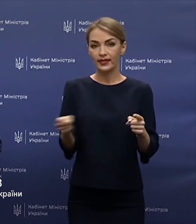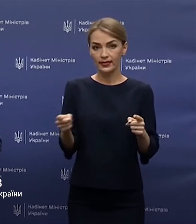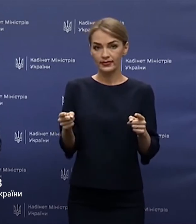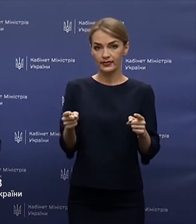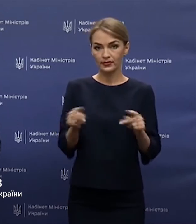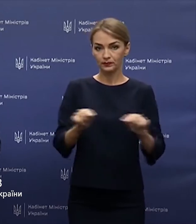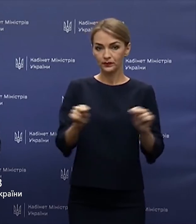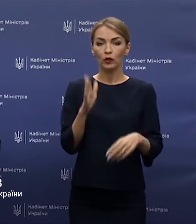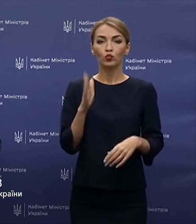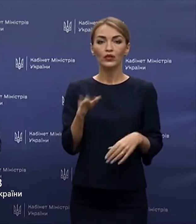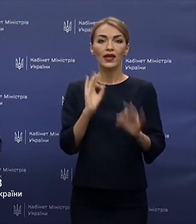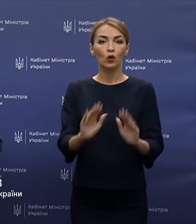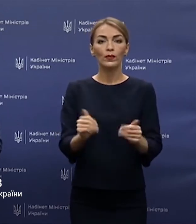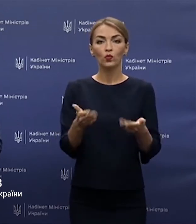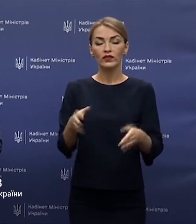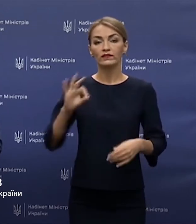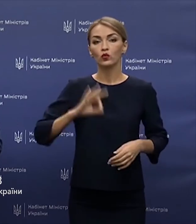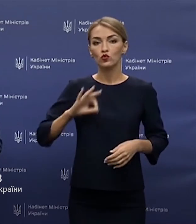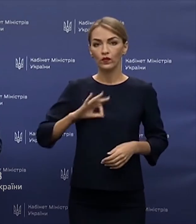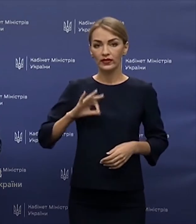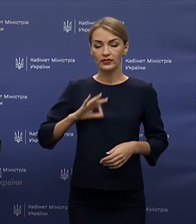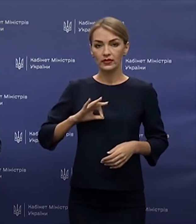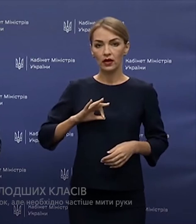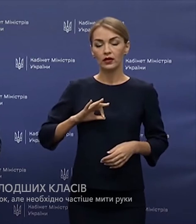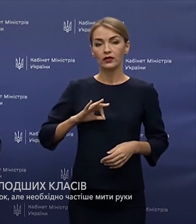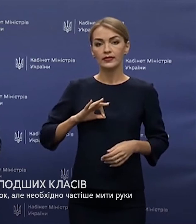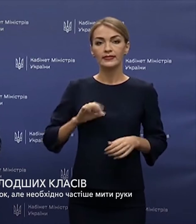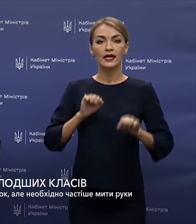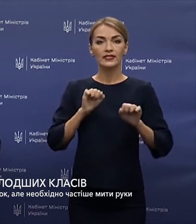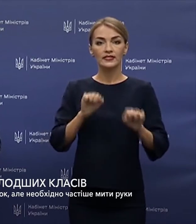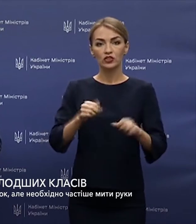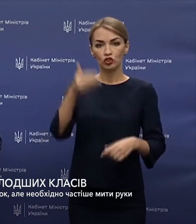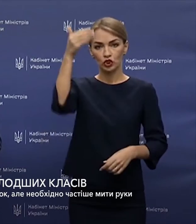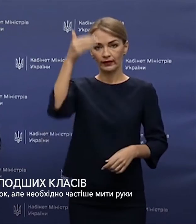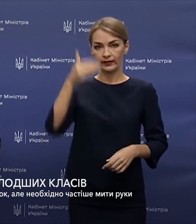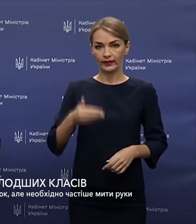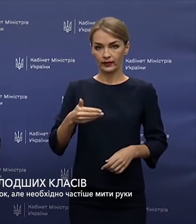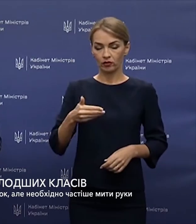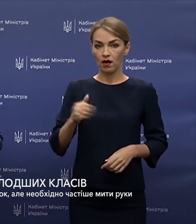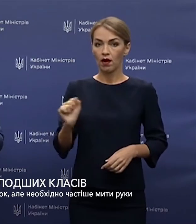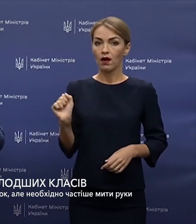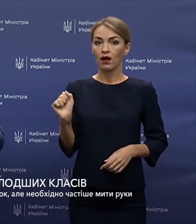дисципліни буде рекомендовано використовувати захисні щитки, а